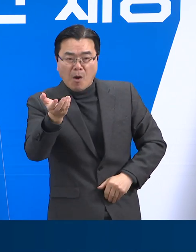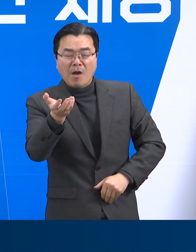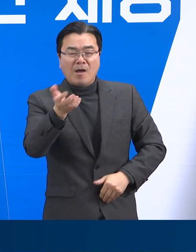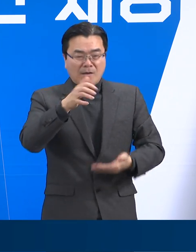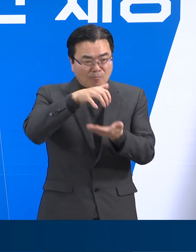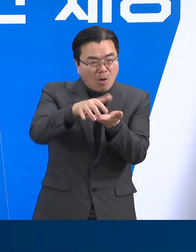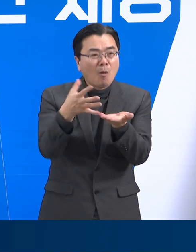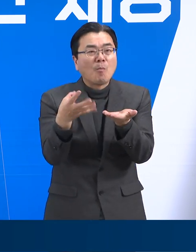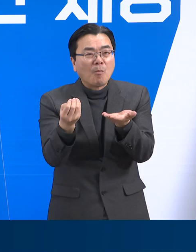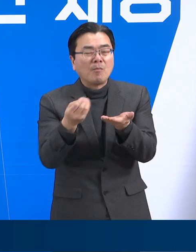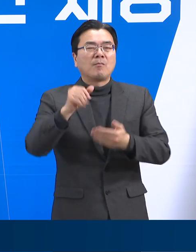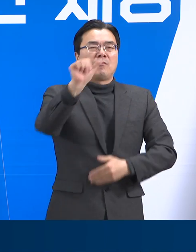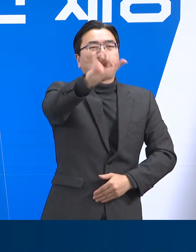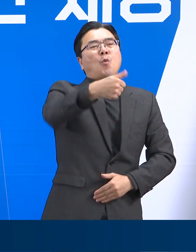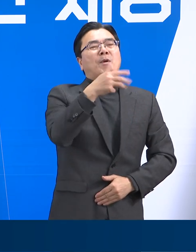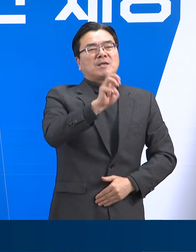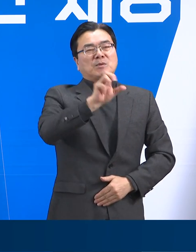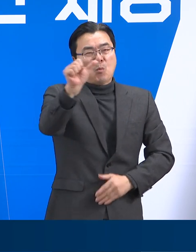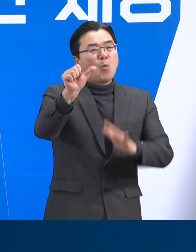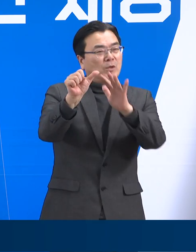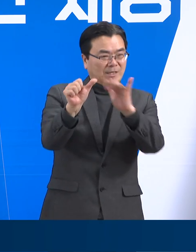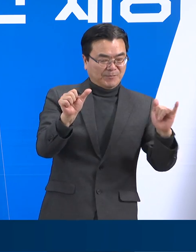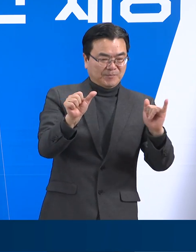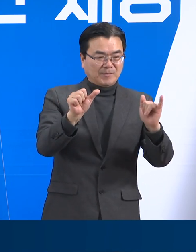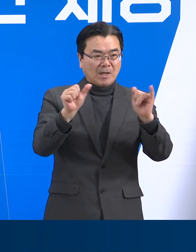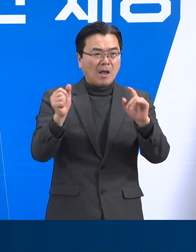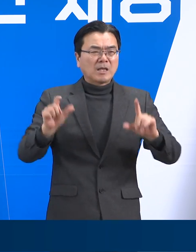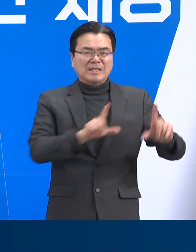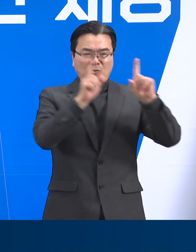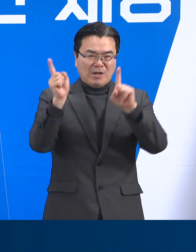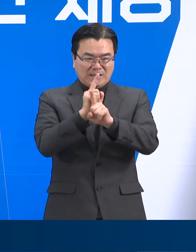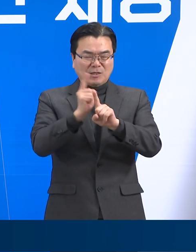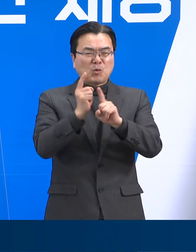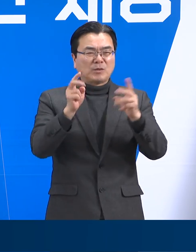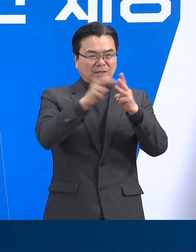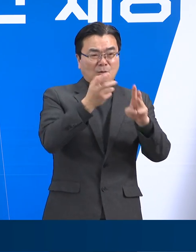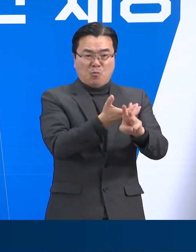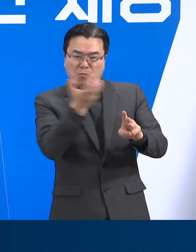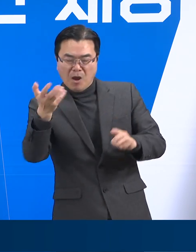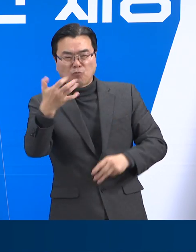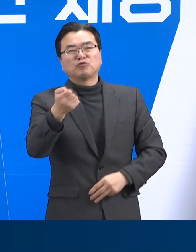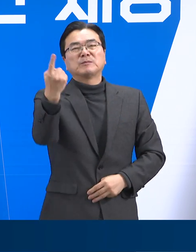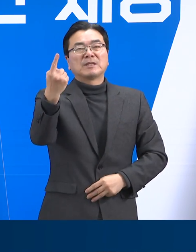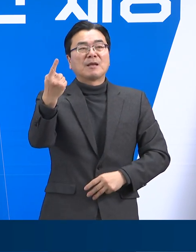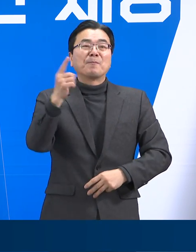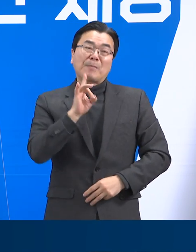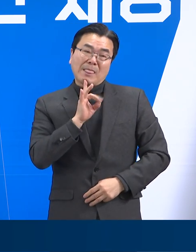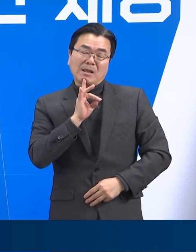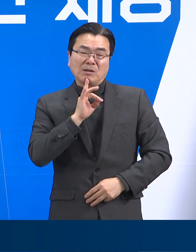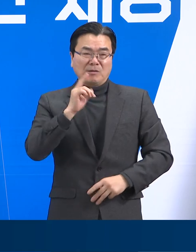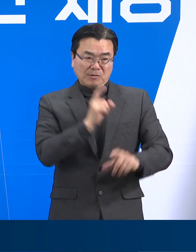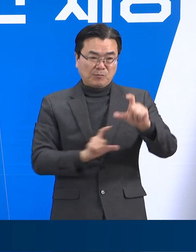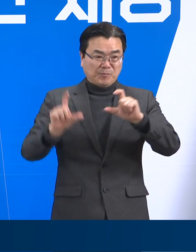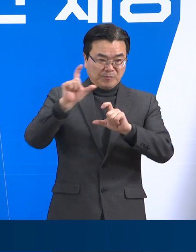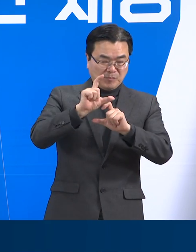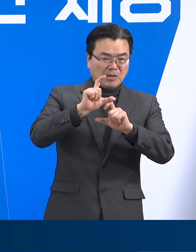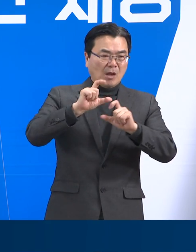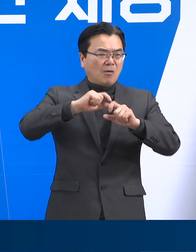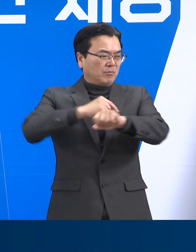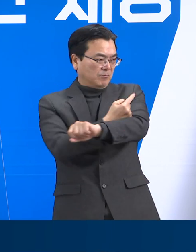그 확진자는 535명이며 생활치료센터로 이송된 인원은 91명입니다. 그리고